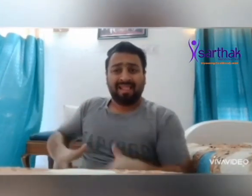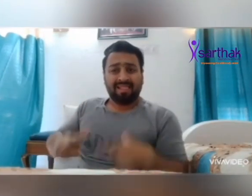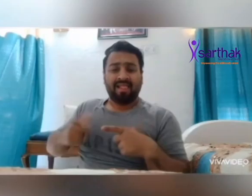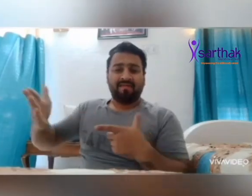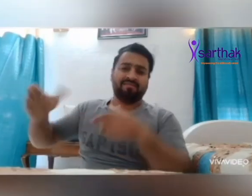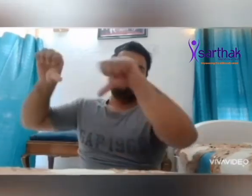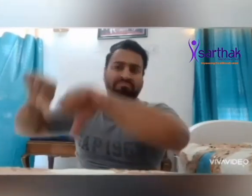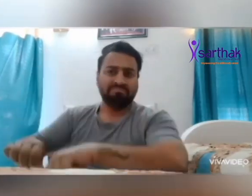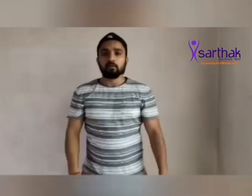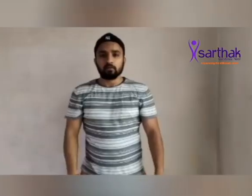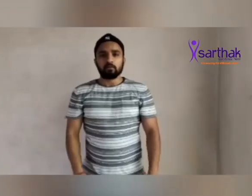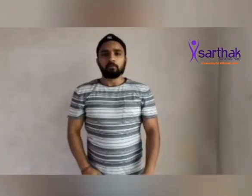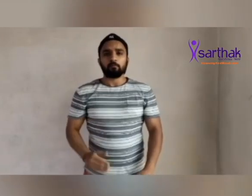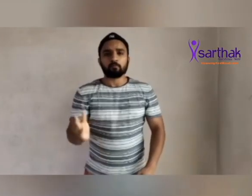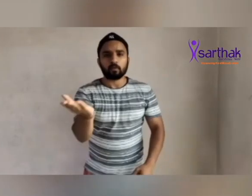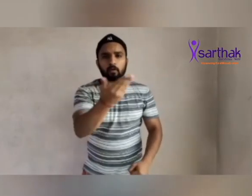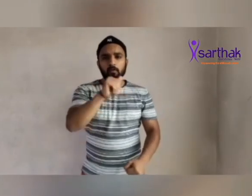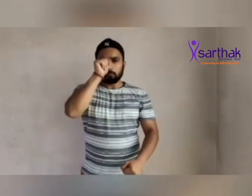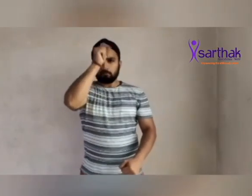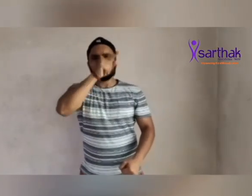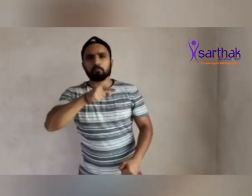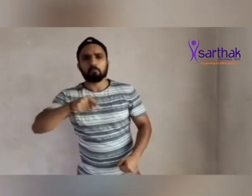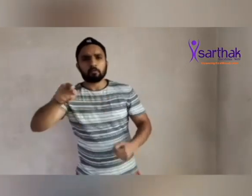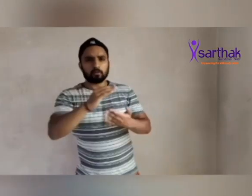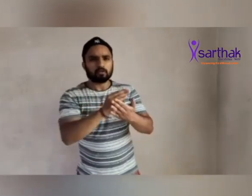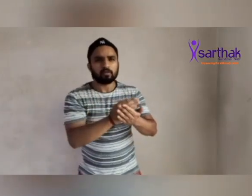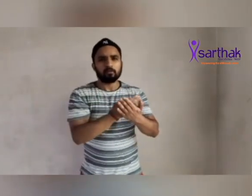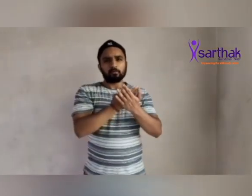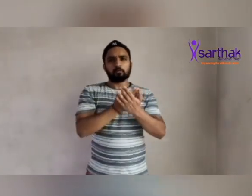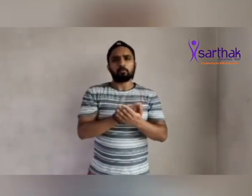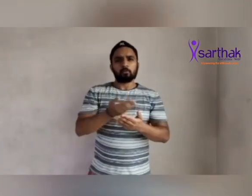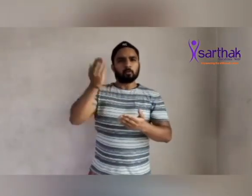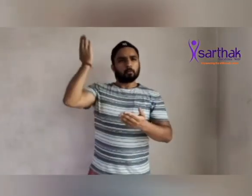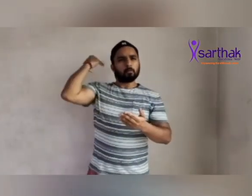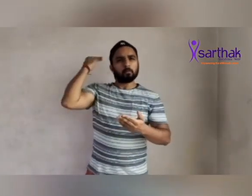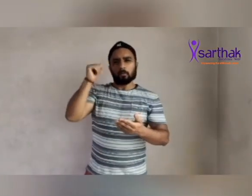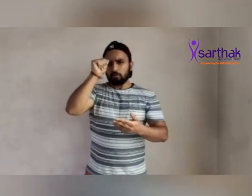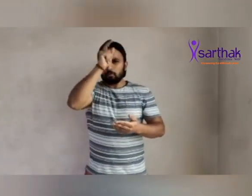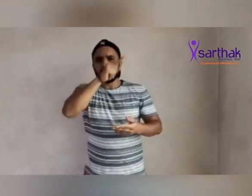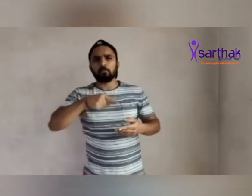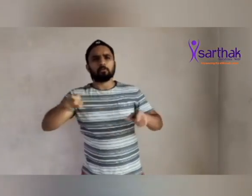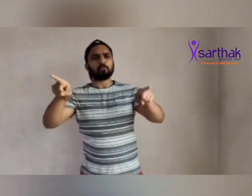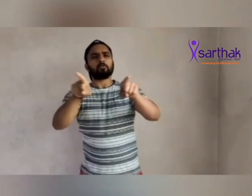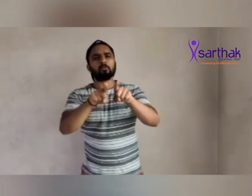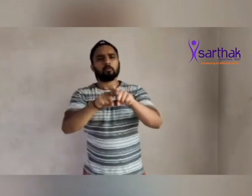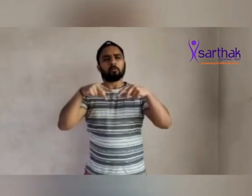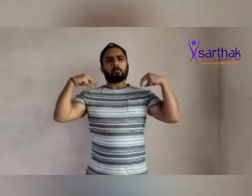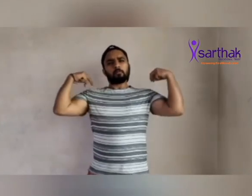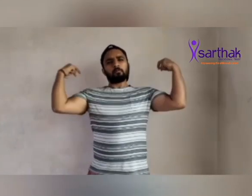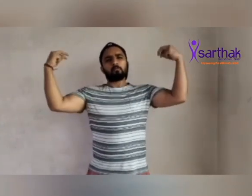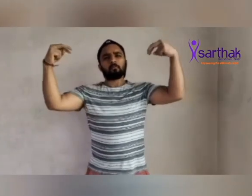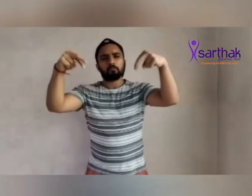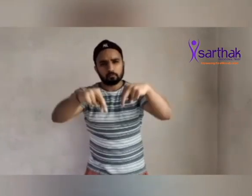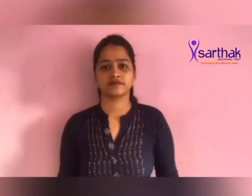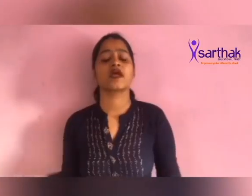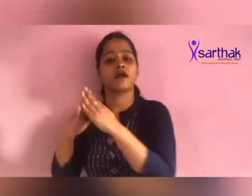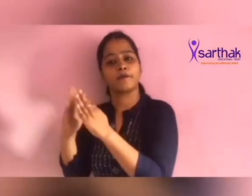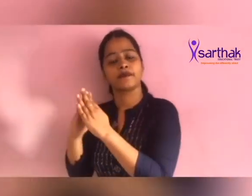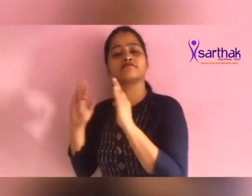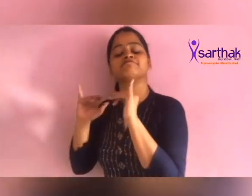इनकी जान है। हाथ में सबके देश को बचाना है, जैसा पहले देश अपना वैसा फिर बनाना है। करत काम घर पे